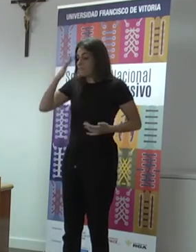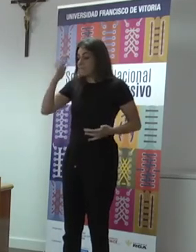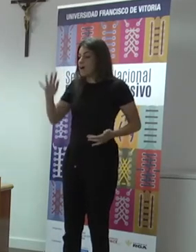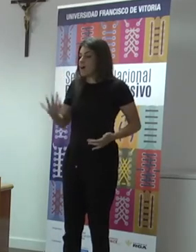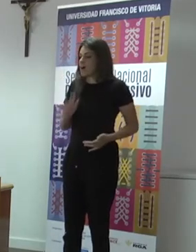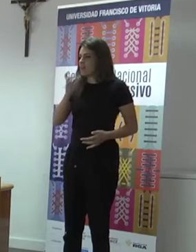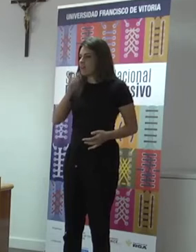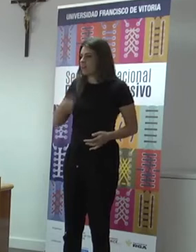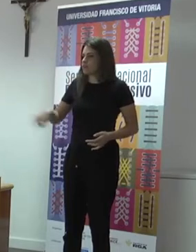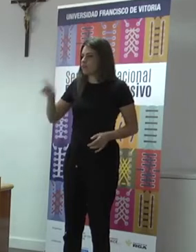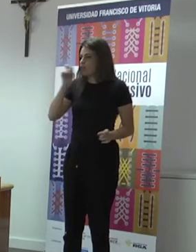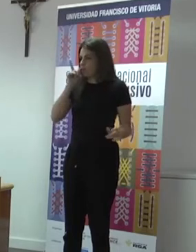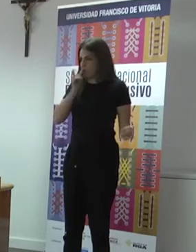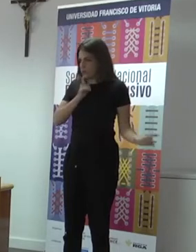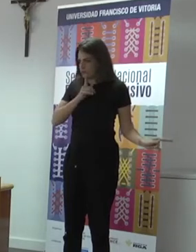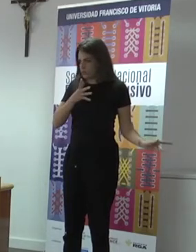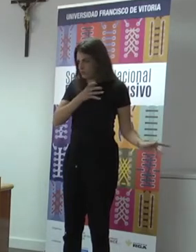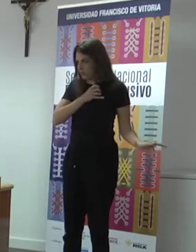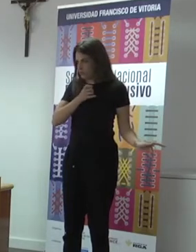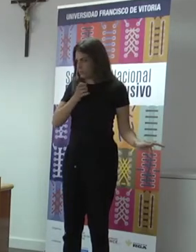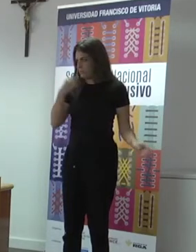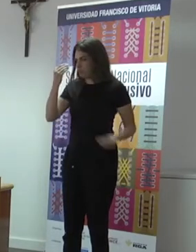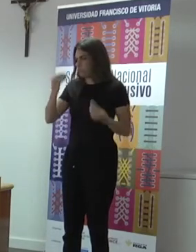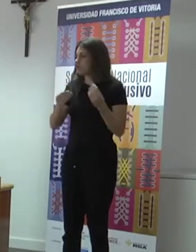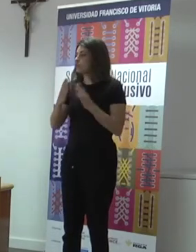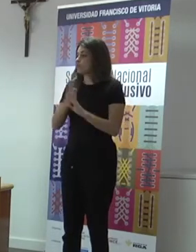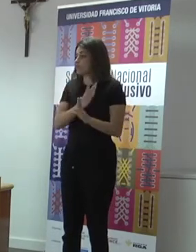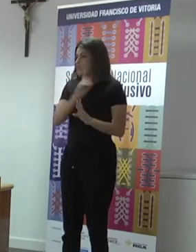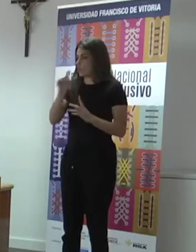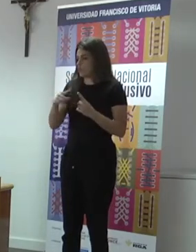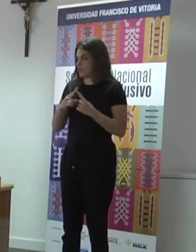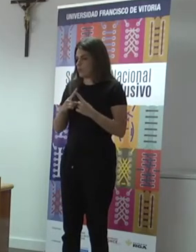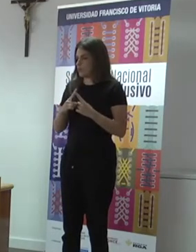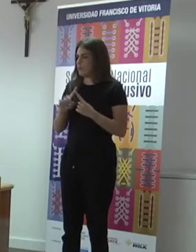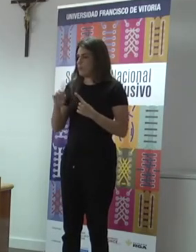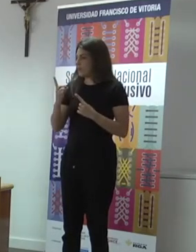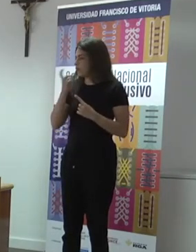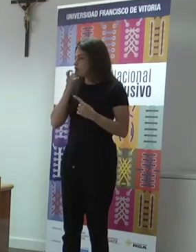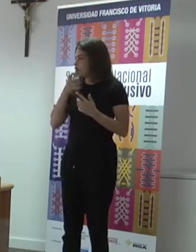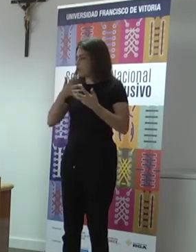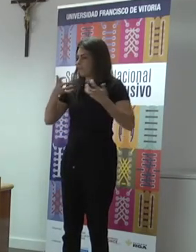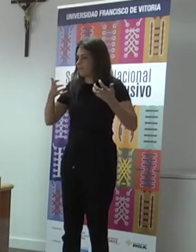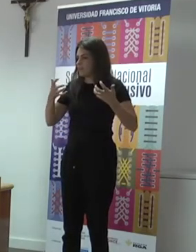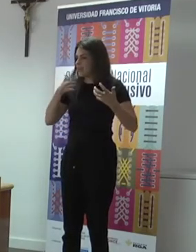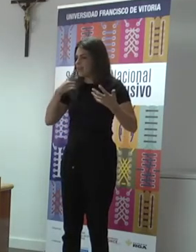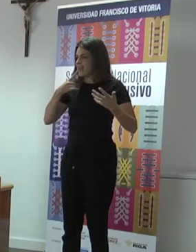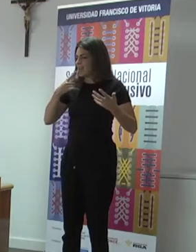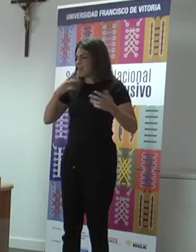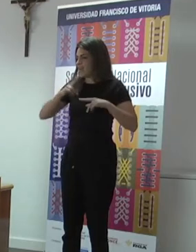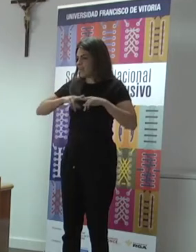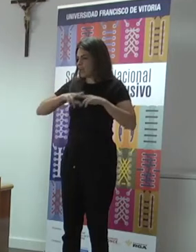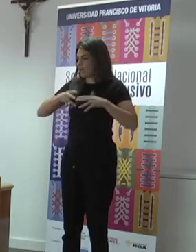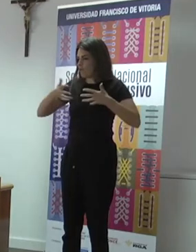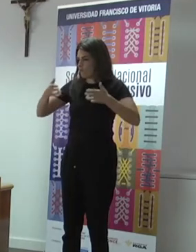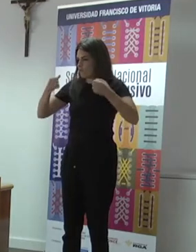deben de tener en cuenta. Por un lado, tenía que apuntado en negrita el no sentido, el